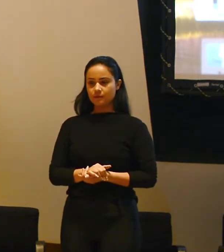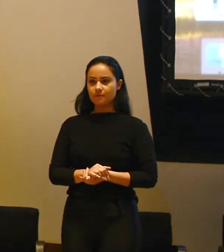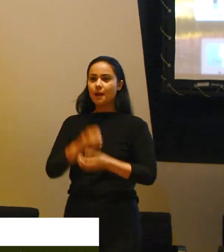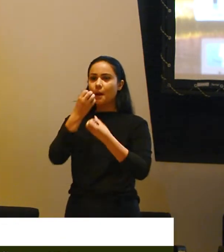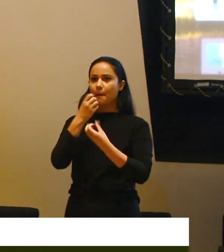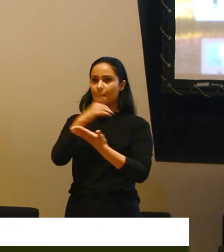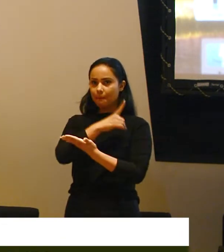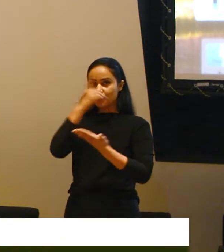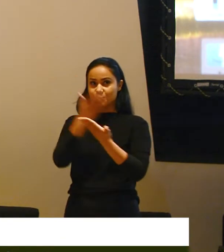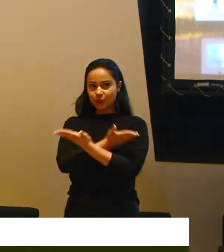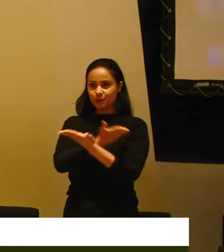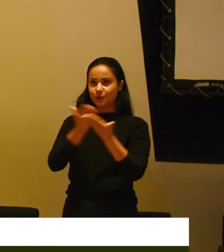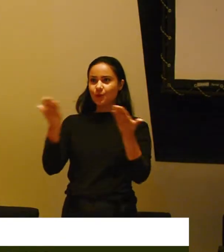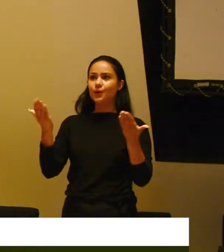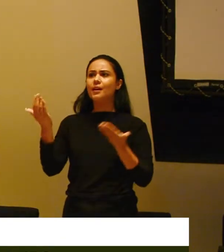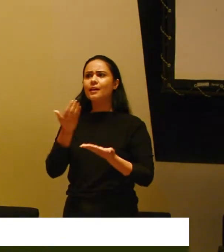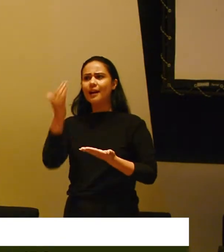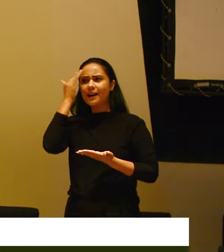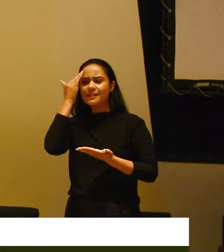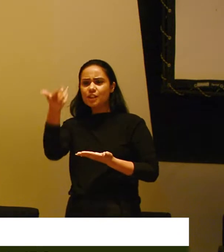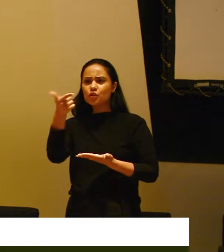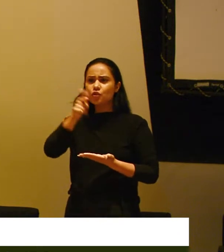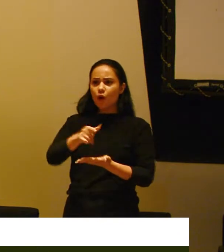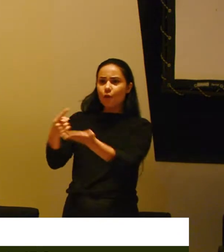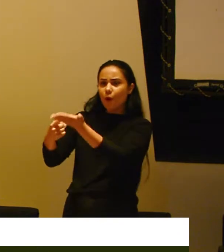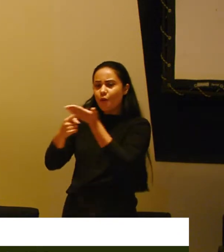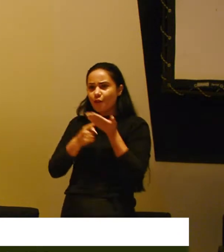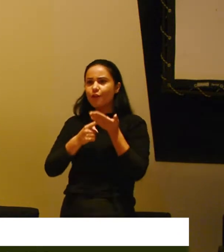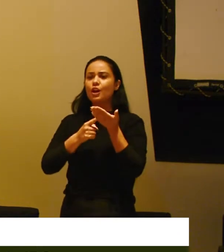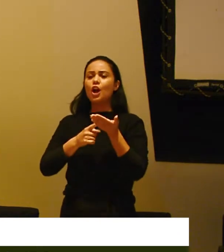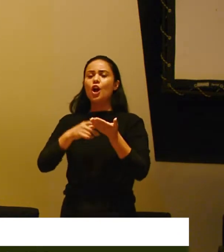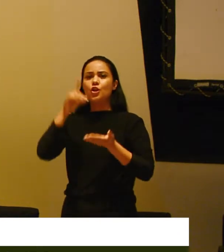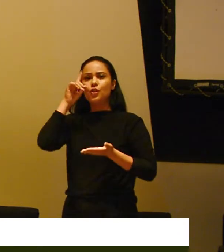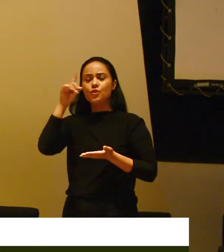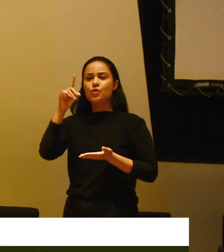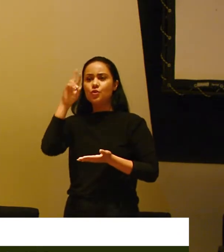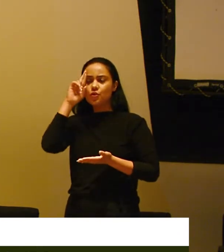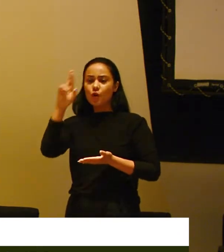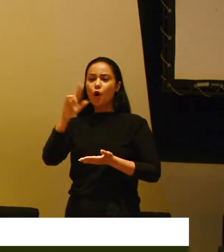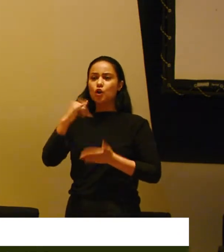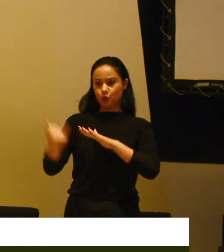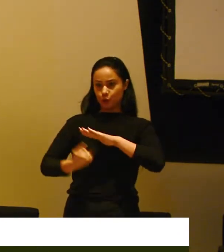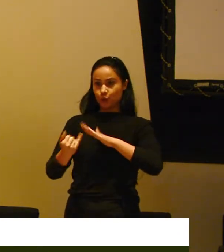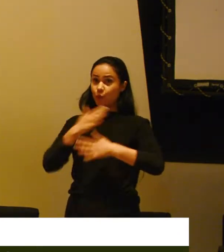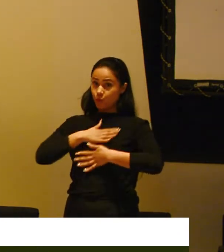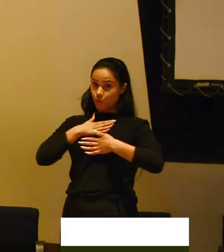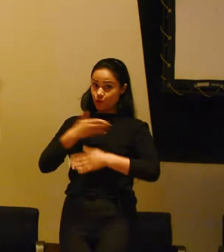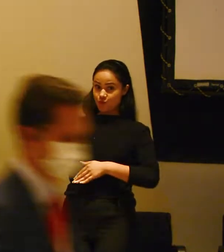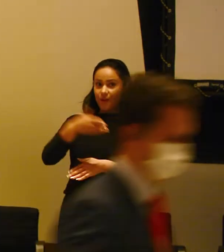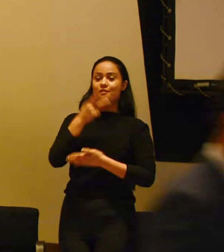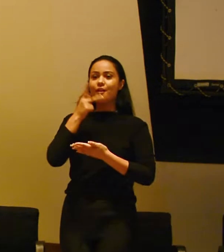Bom dia a todos. Queria agradecer mais uma vez pelo convite do Dr. Faese, do Instituto. É uma honra estar aqui falando